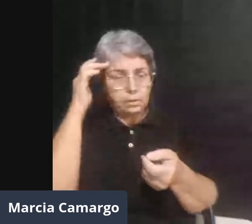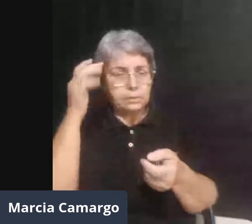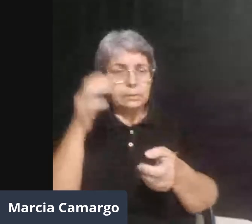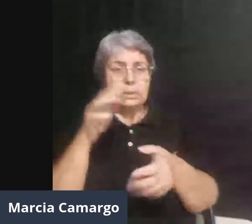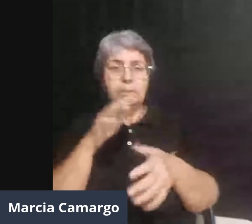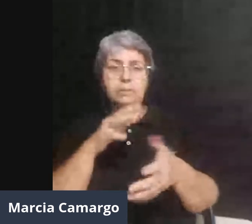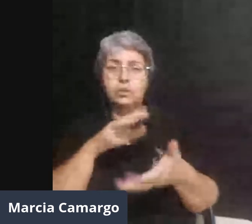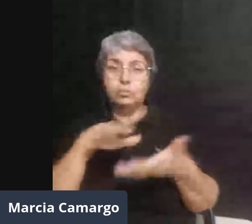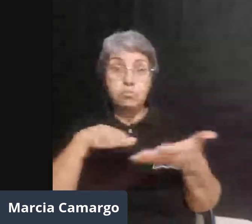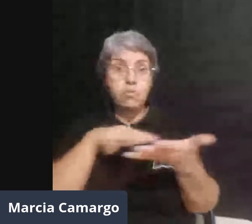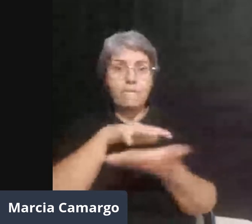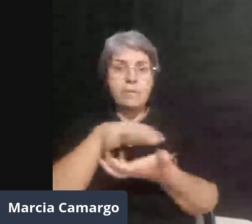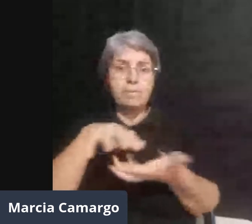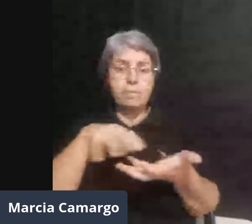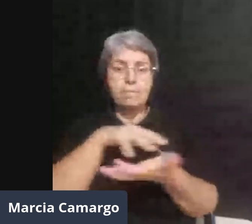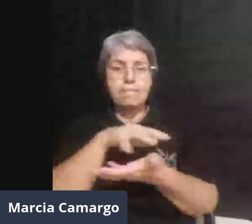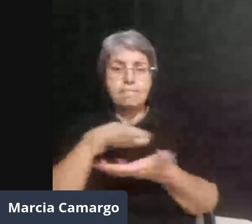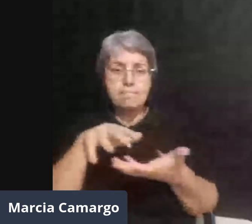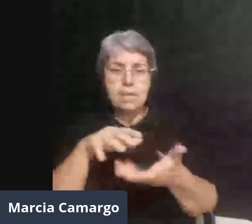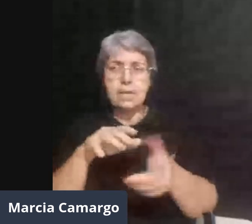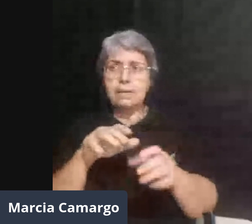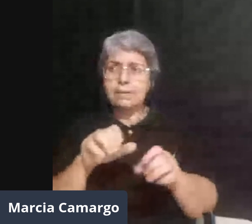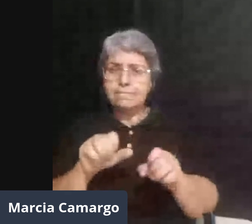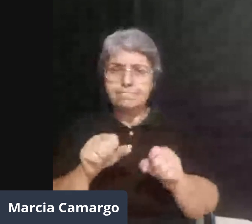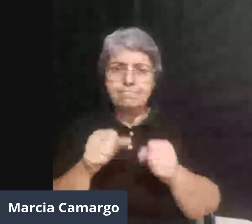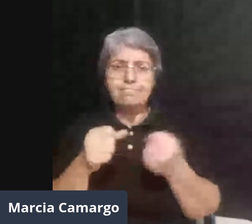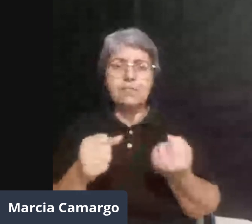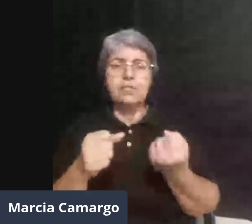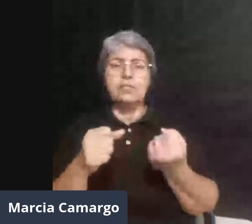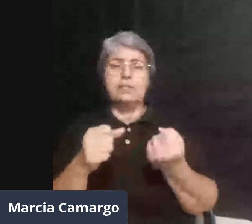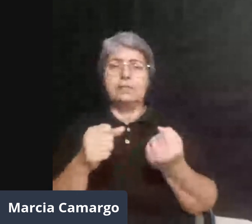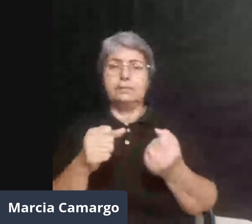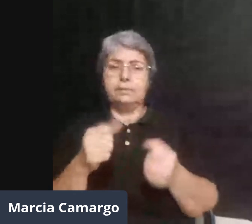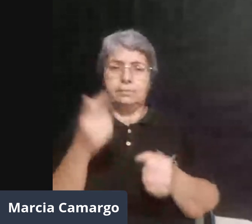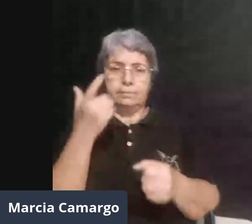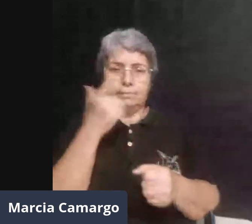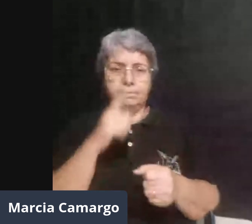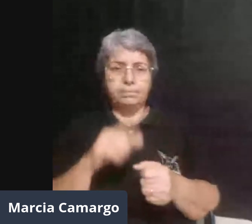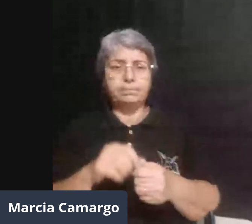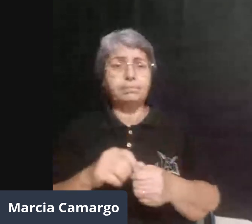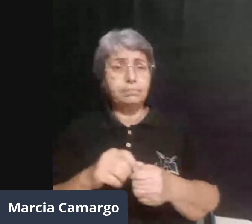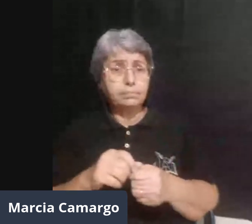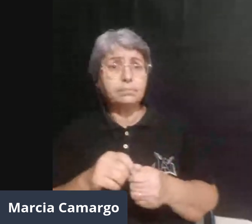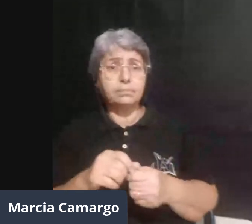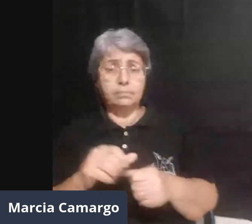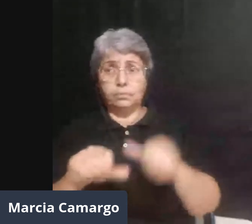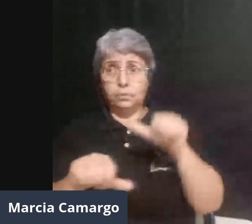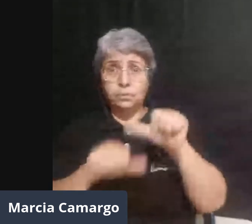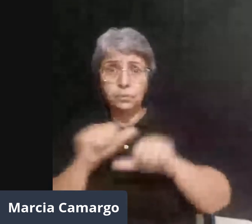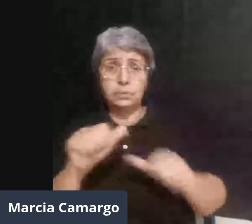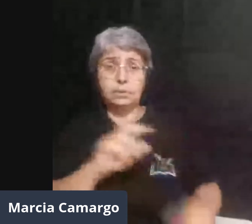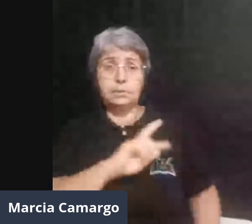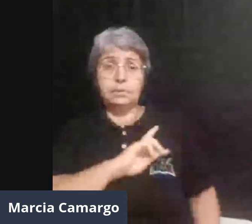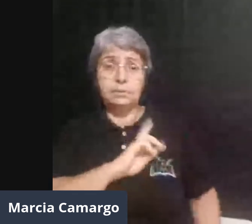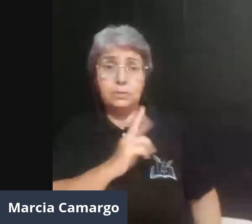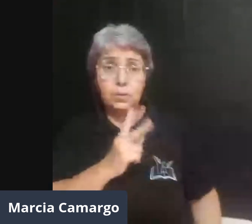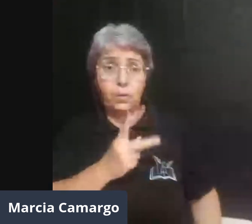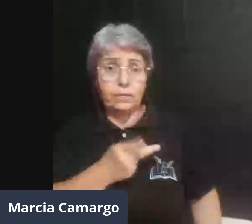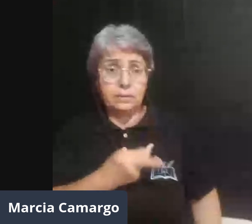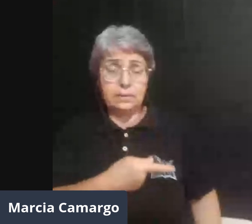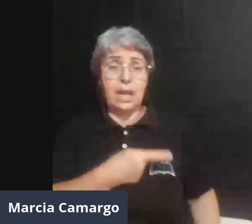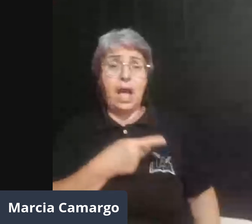com essa grandeza, com os resultados a que ele conseguiu chegar, com transformações de alma, movido por um